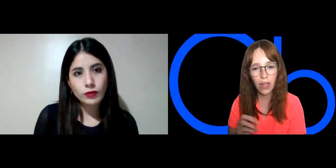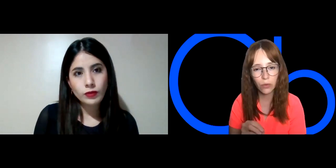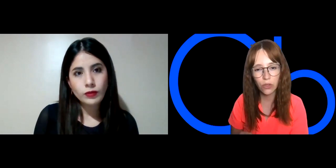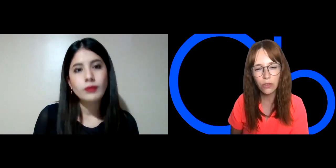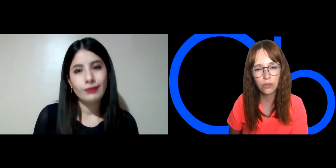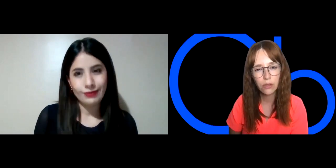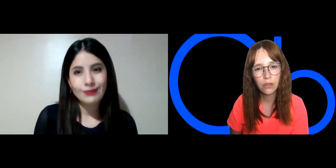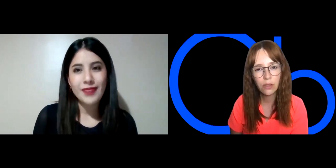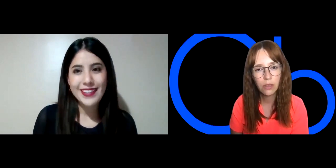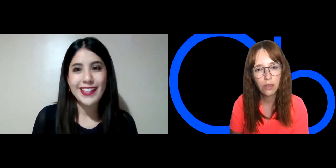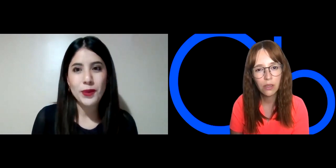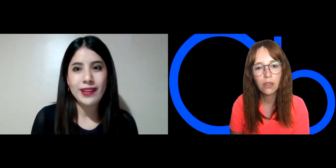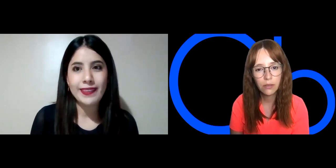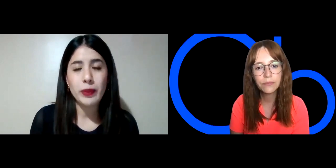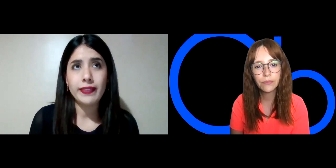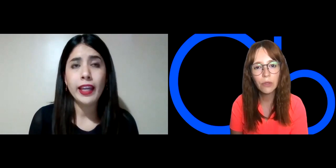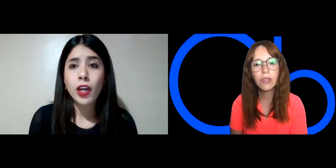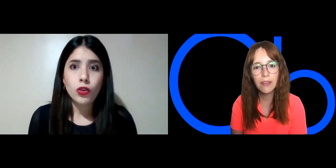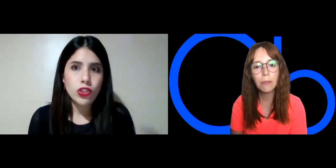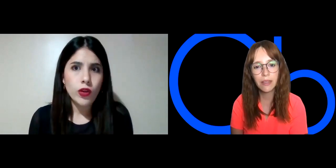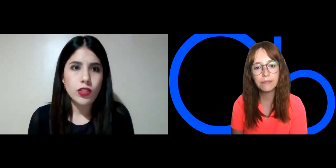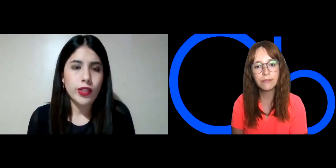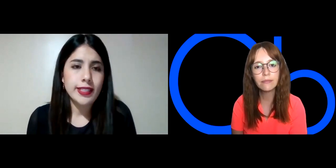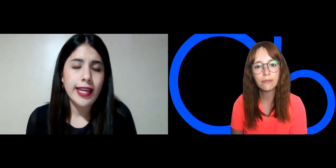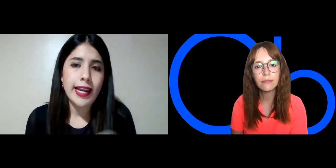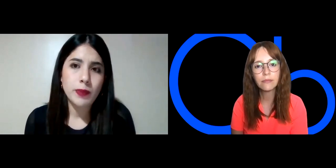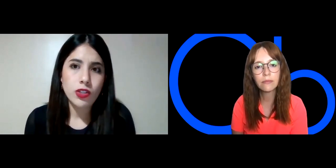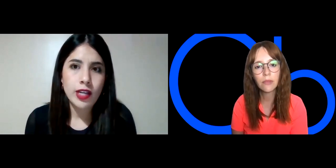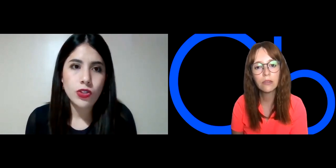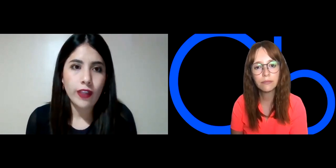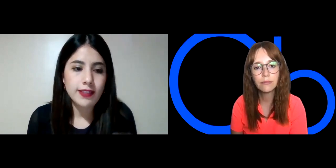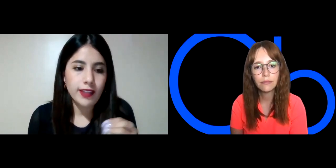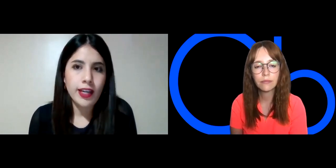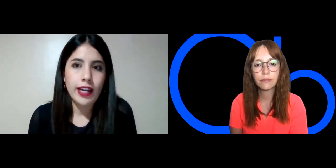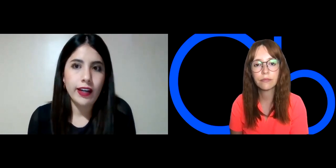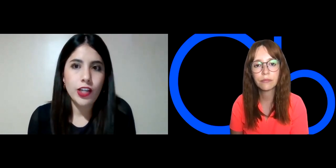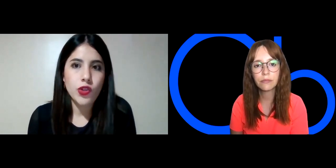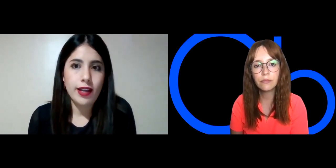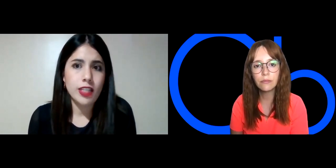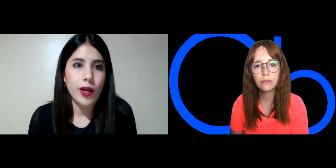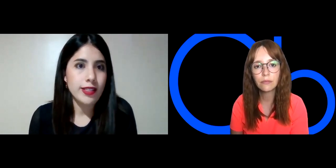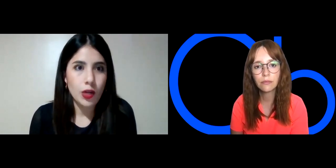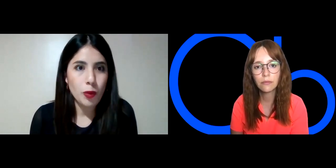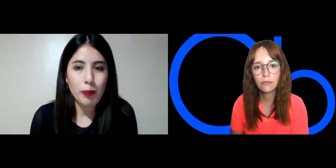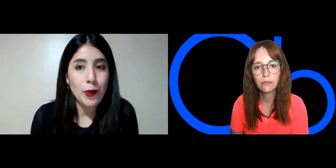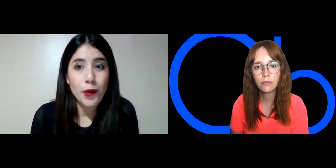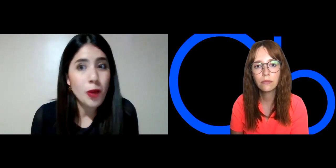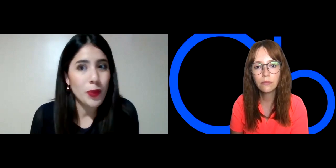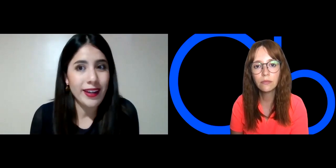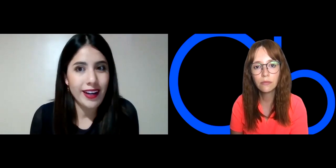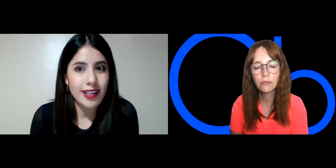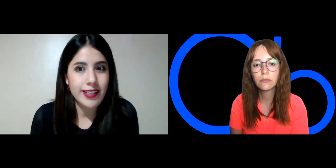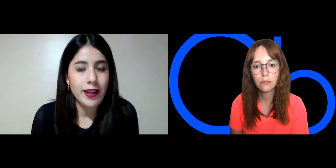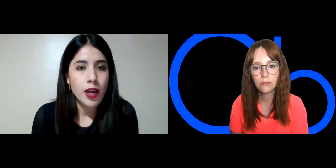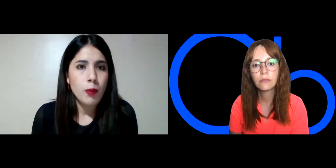tipo traductor. Sí, un intérprete. Un Justo intérprete. eso, y es que las personas sordas tienen el derecho al acceso a la salud, pero no lo